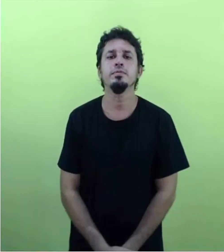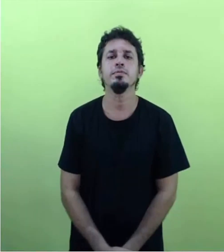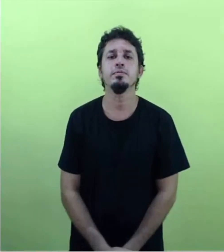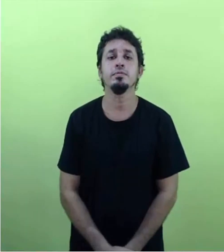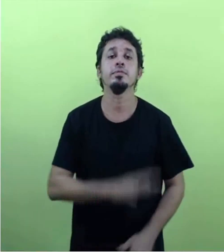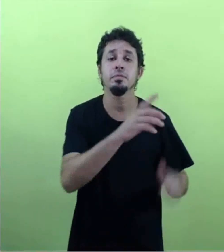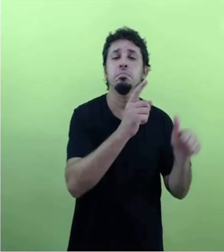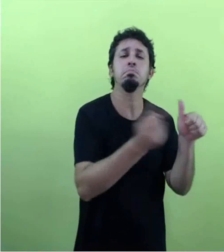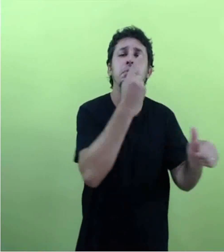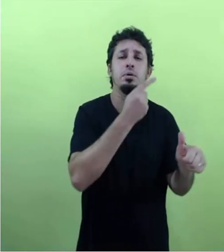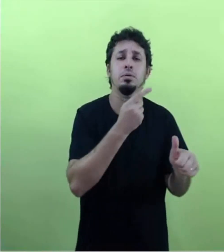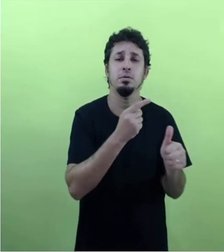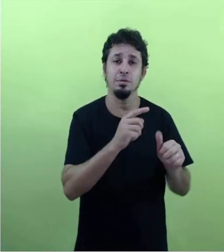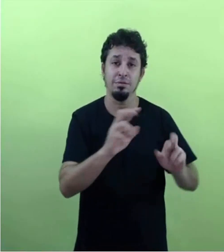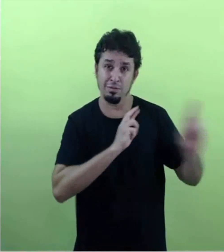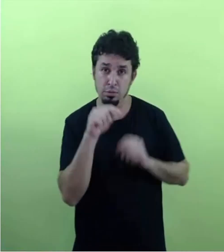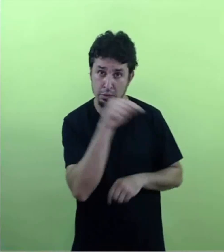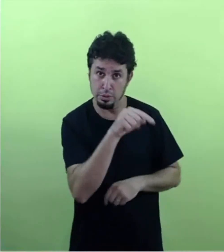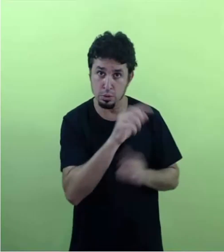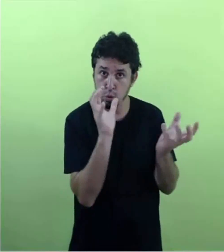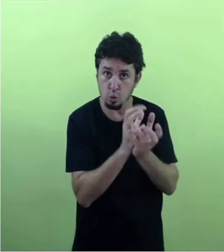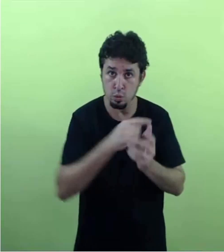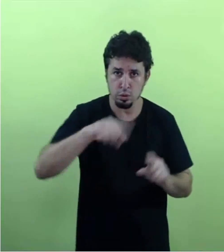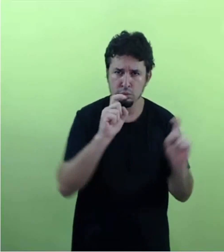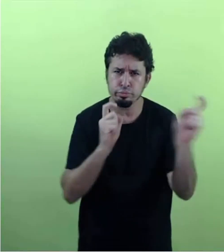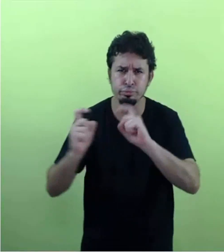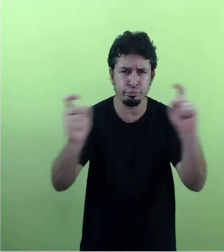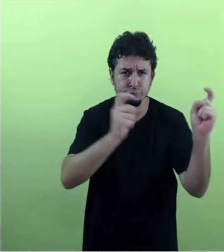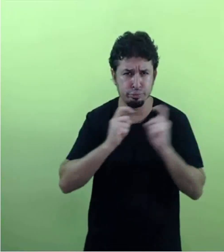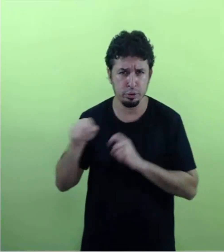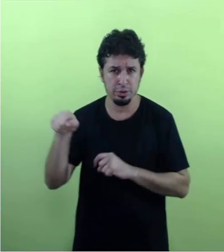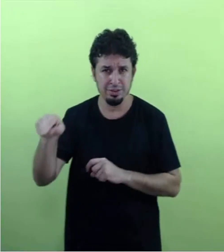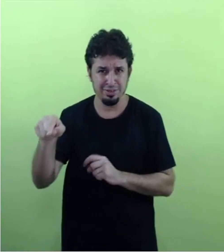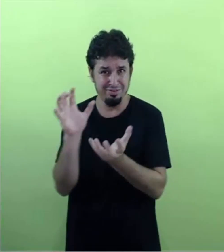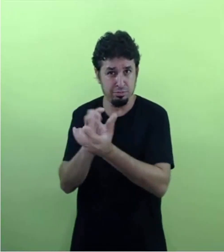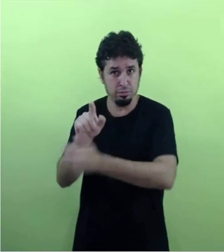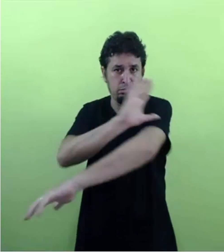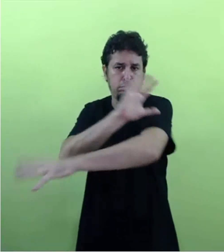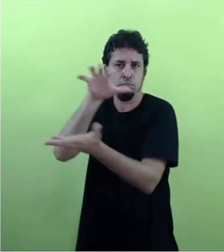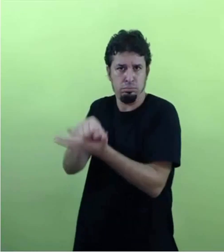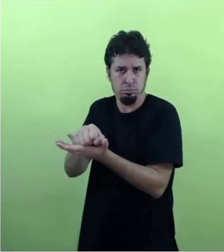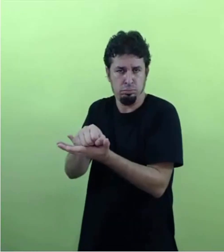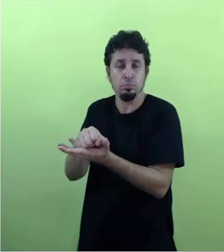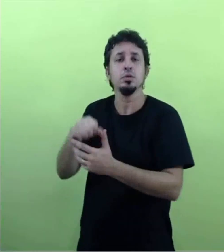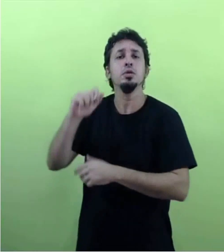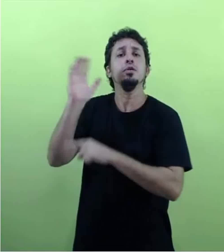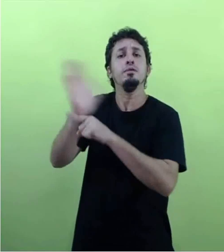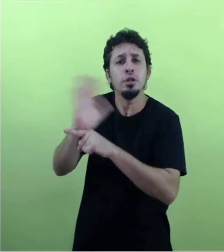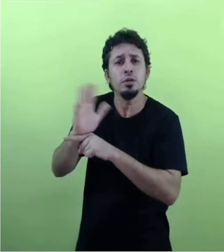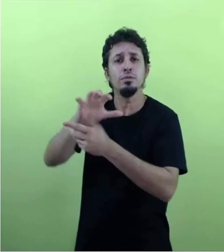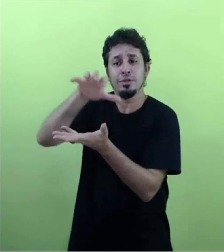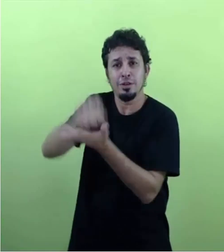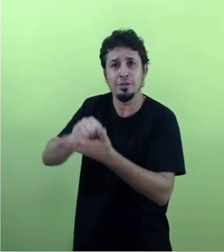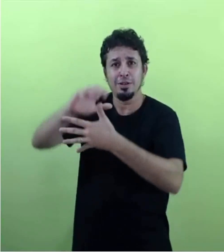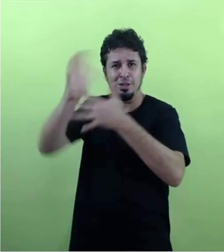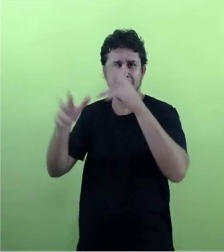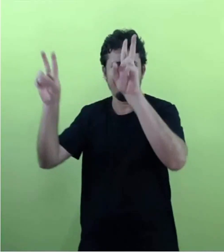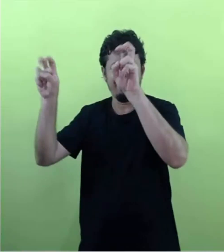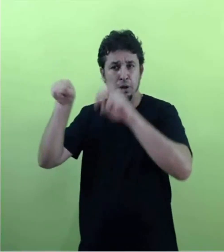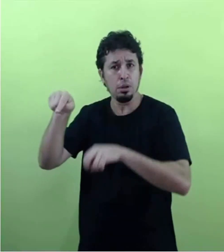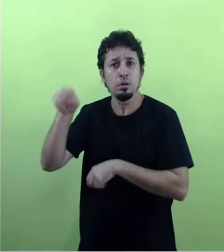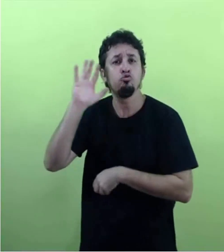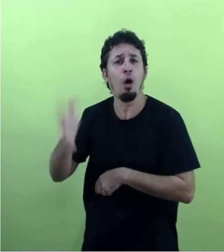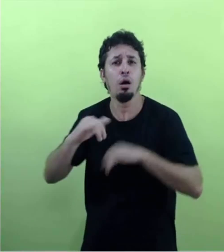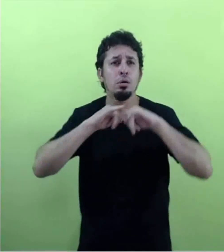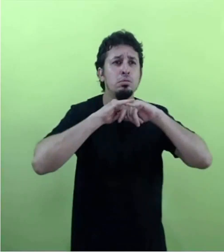Resultados. Os primeiros resultados da discussão e reflexão do grupo, vídeo registro em Libras, foram